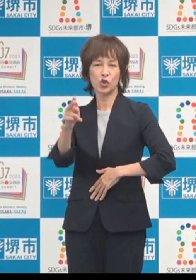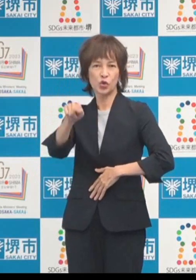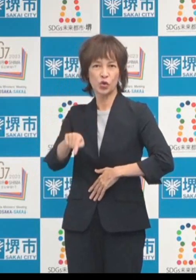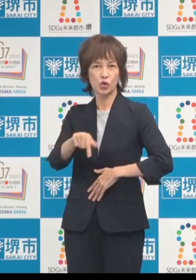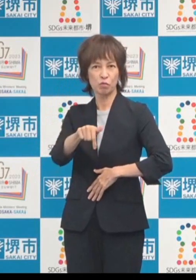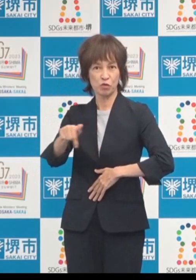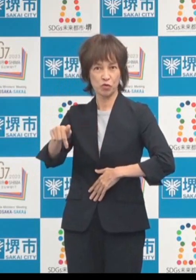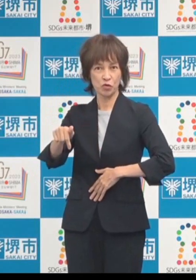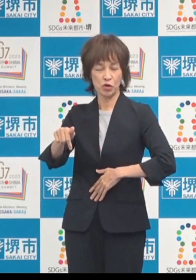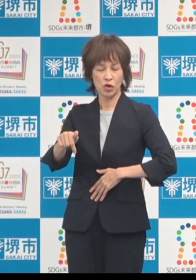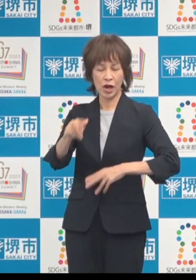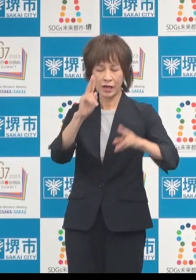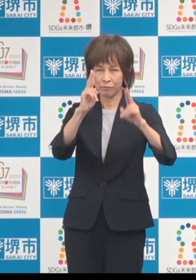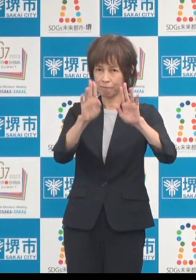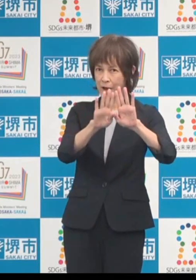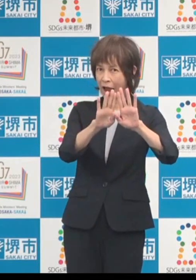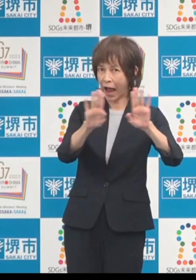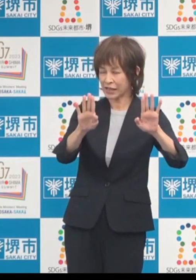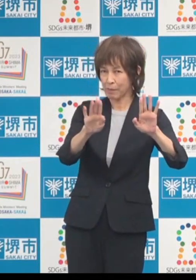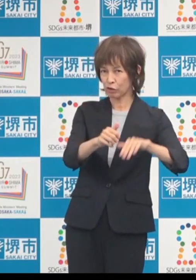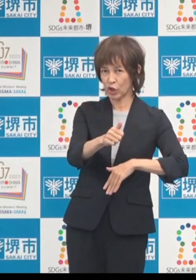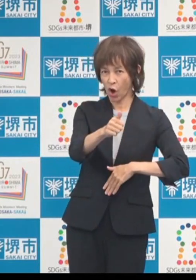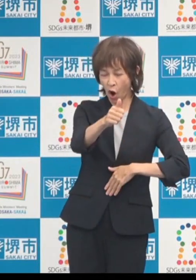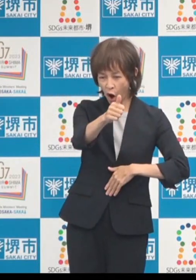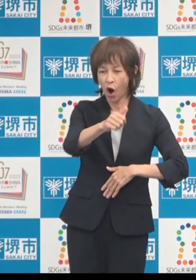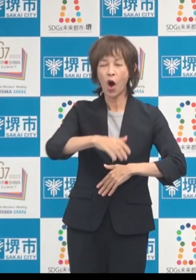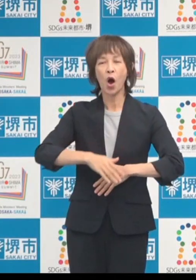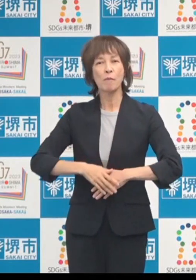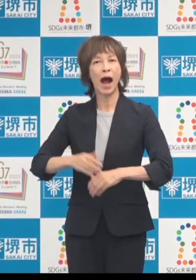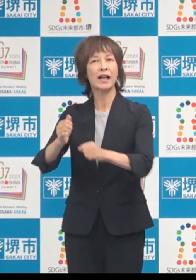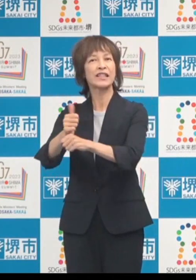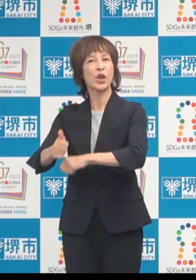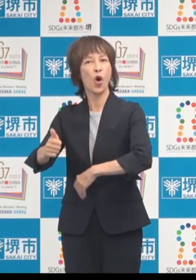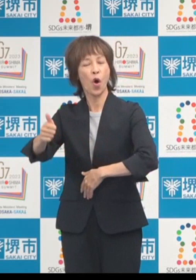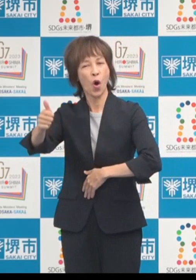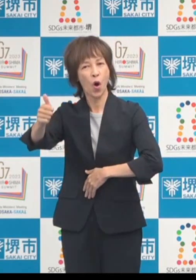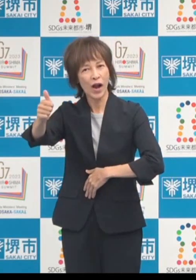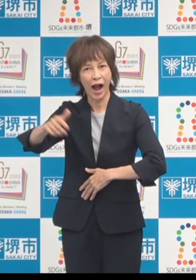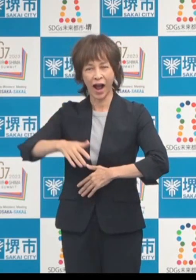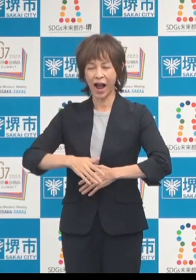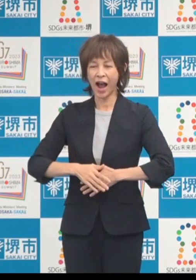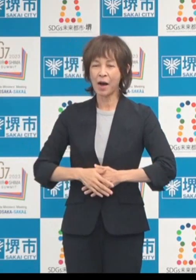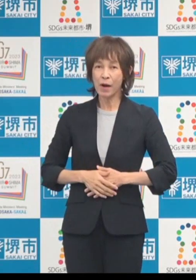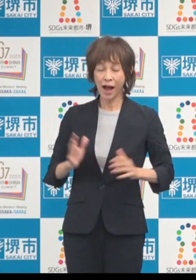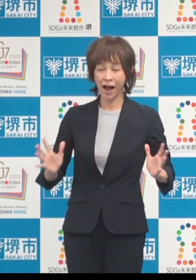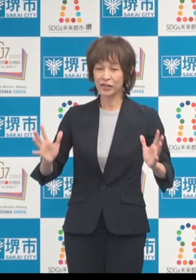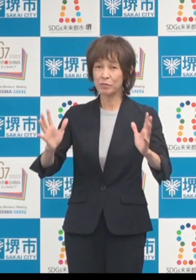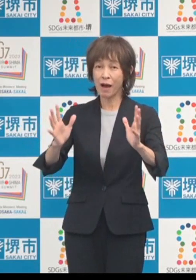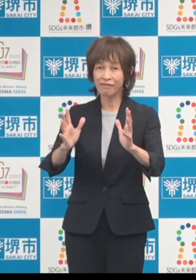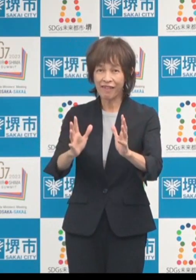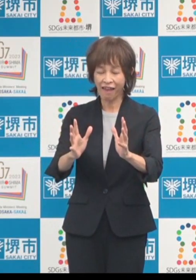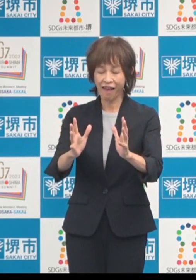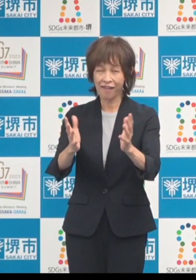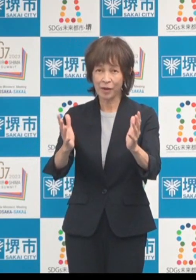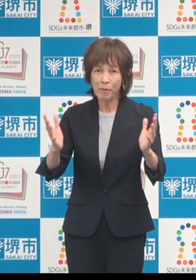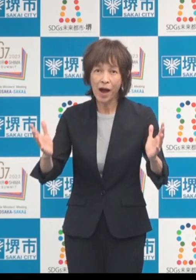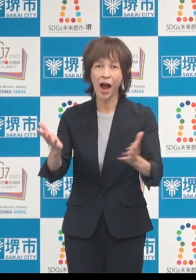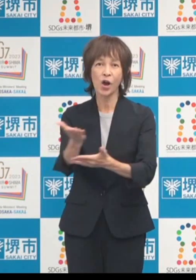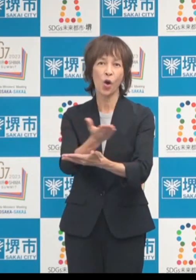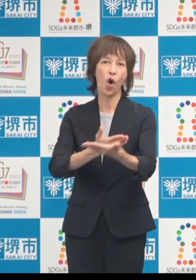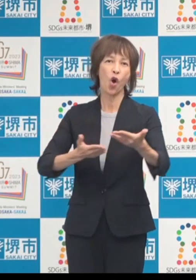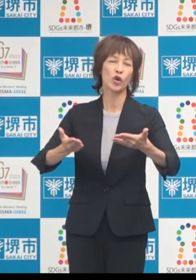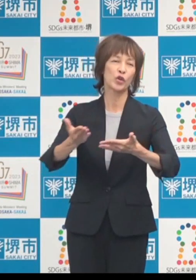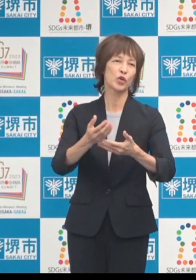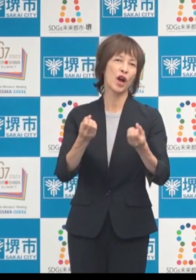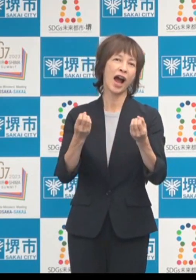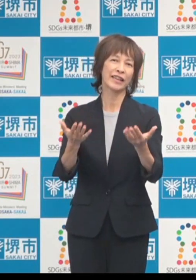う若者などイノベーションの担い手となる方が気軽に集まって、多くの方が交流することで、新たなビジネス